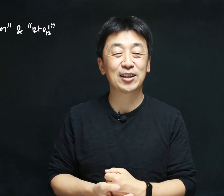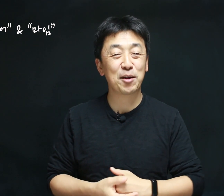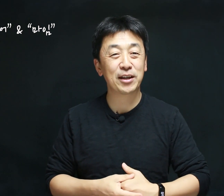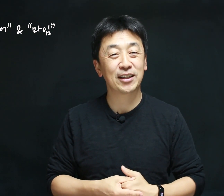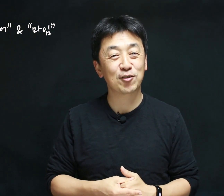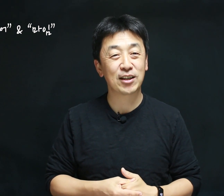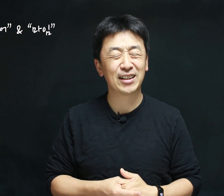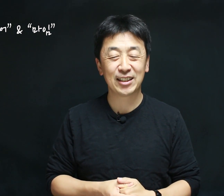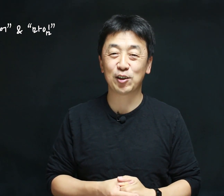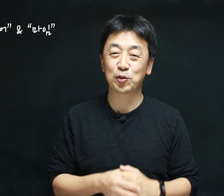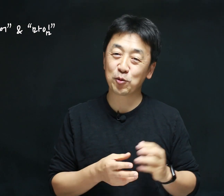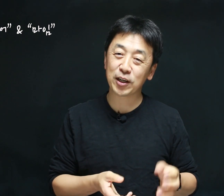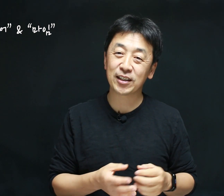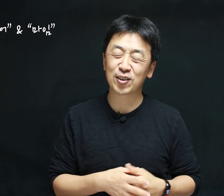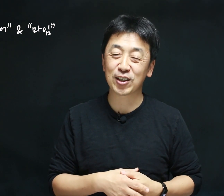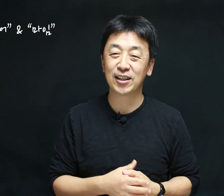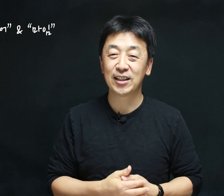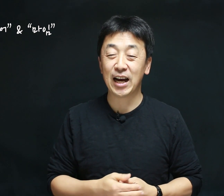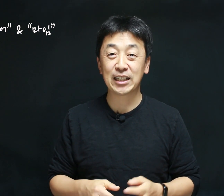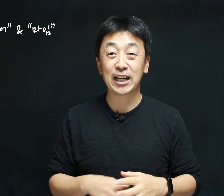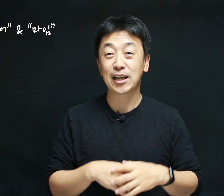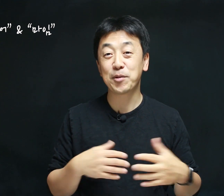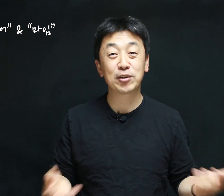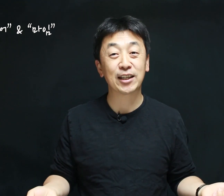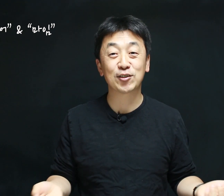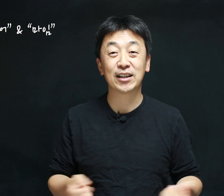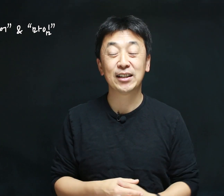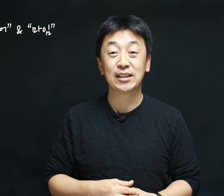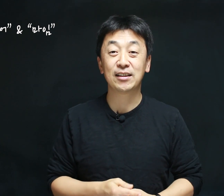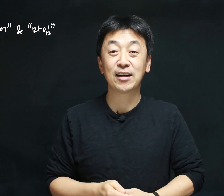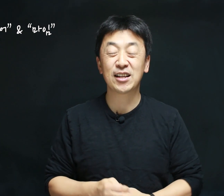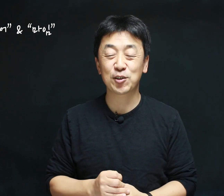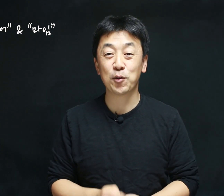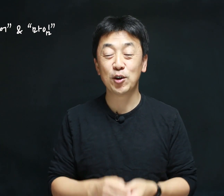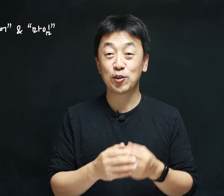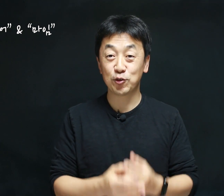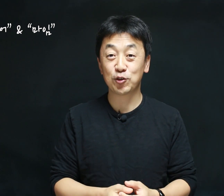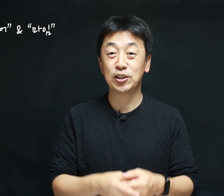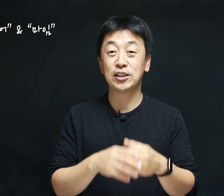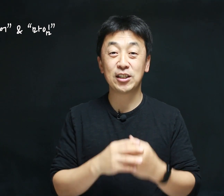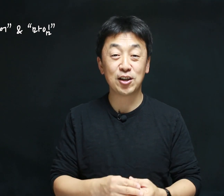해봐야 되겠구나, 이걸 또 공부해야 되겠구나, 내가 다 배운 게 아니구나 이 생각을 하시고 꾸준히